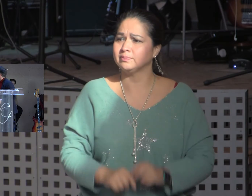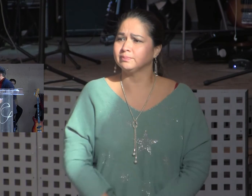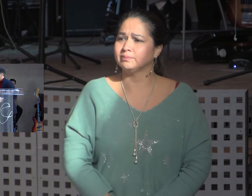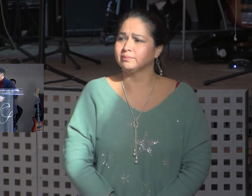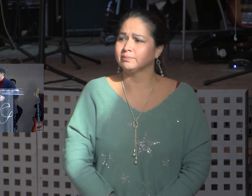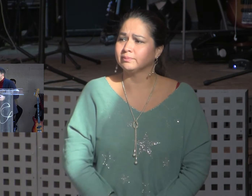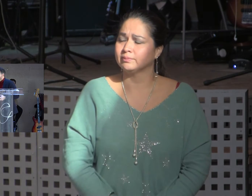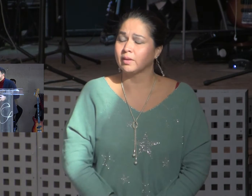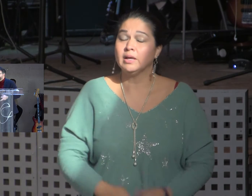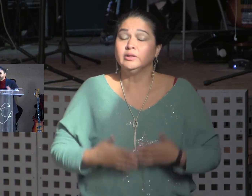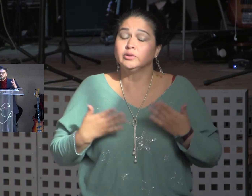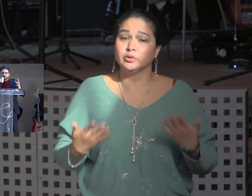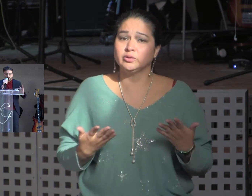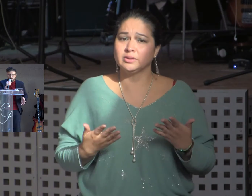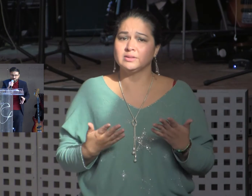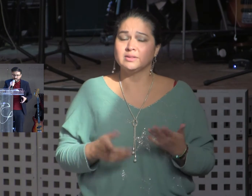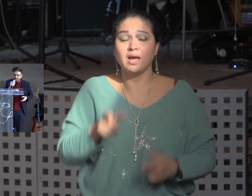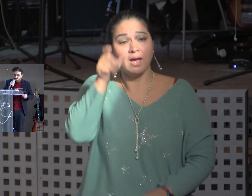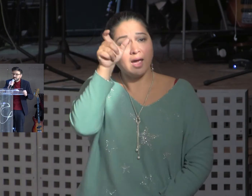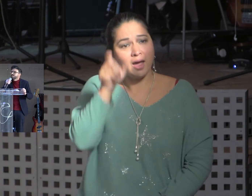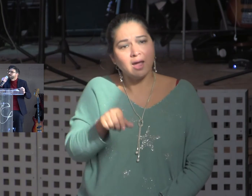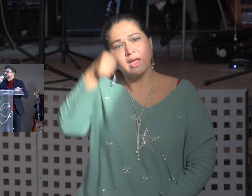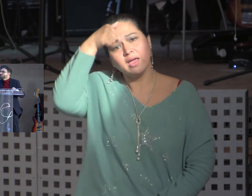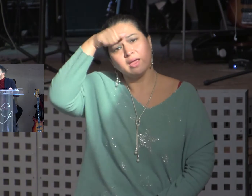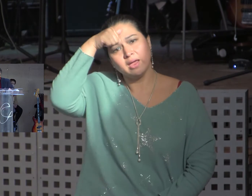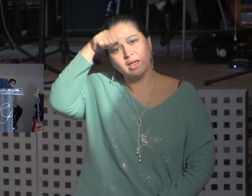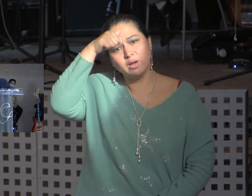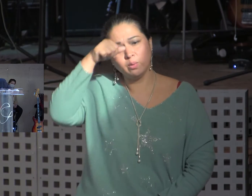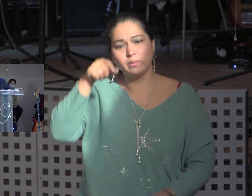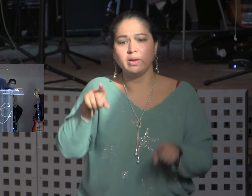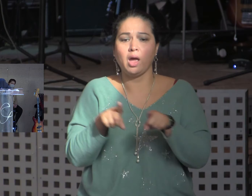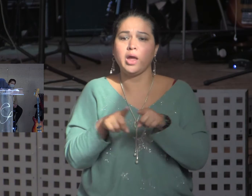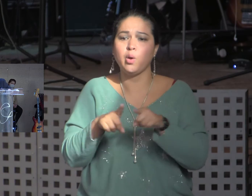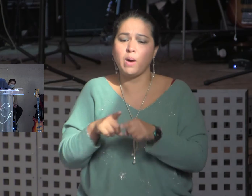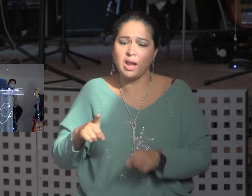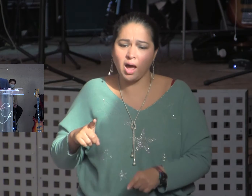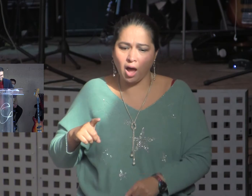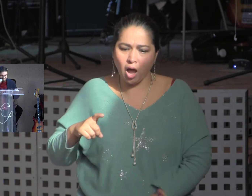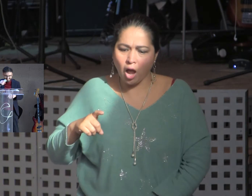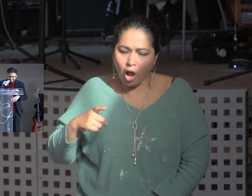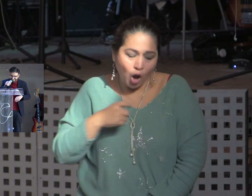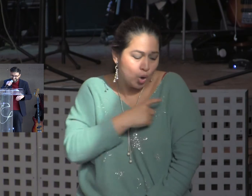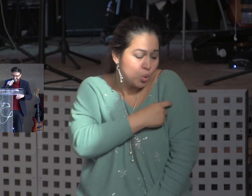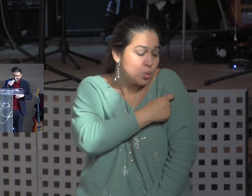Cuanto menos el hombre es un gusano.